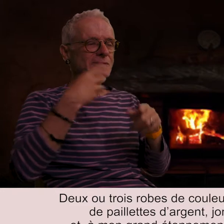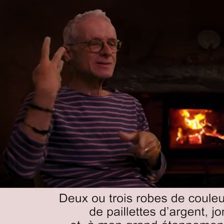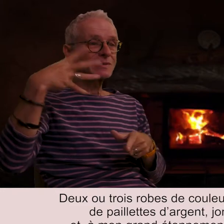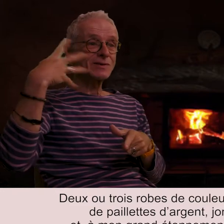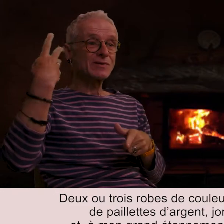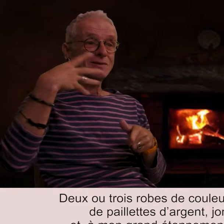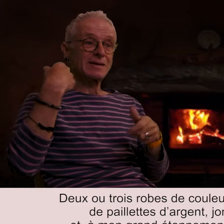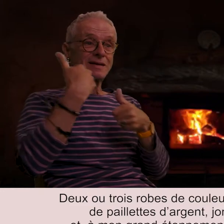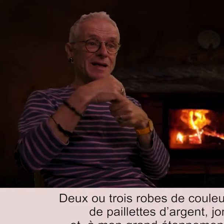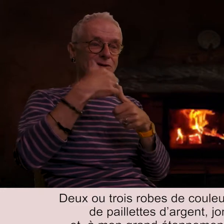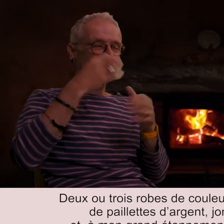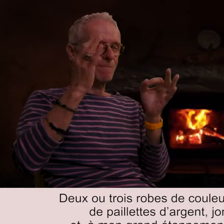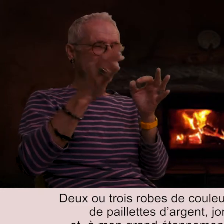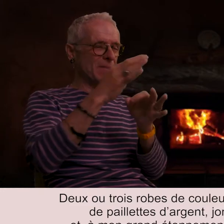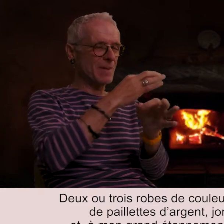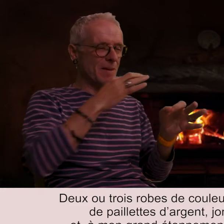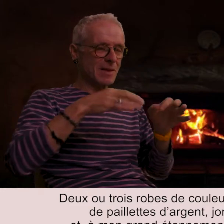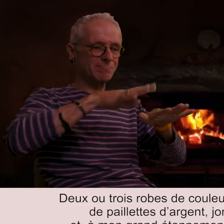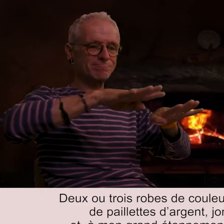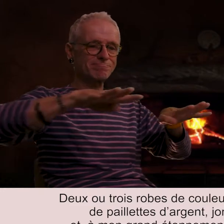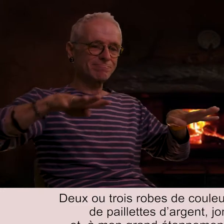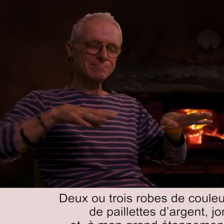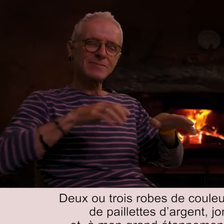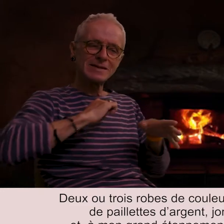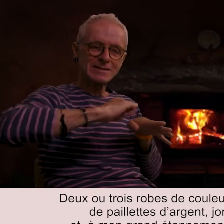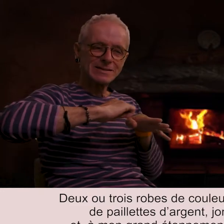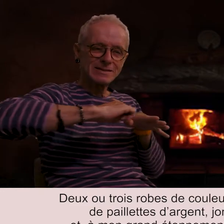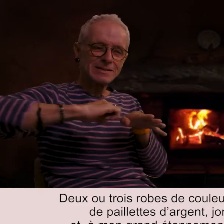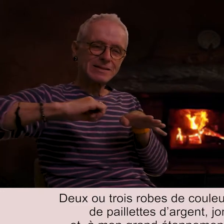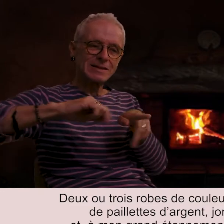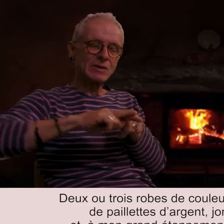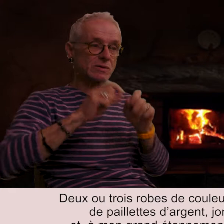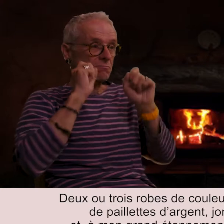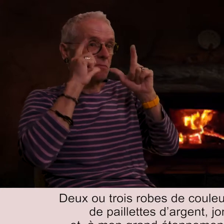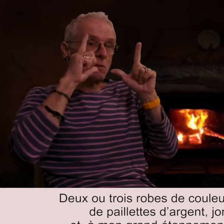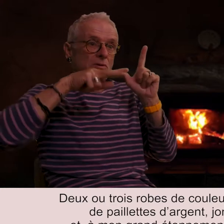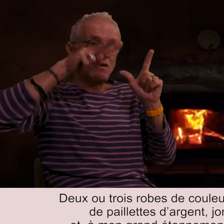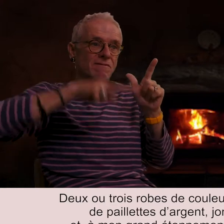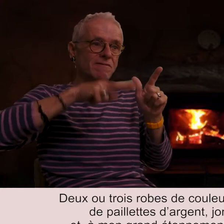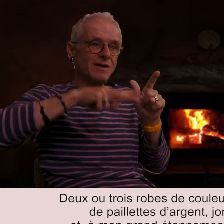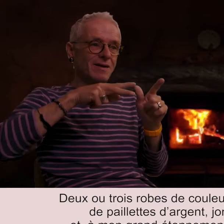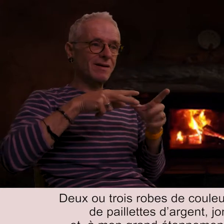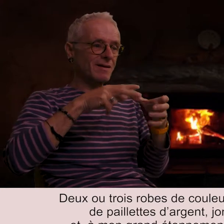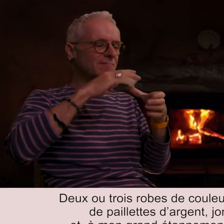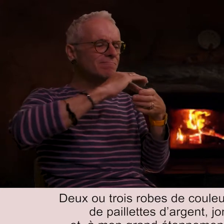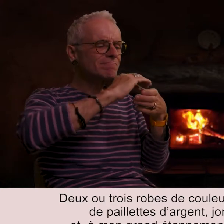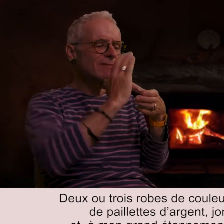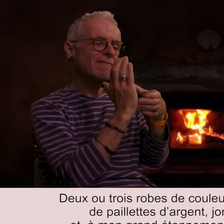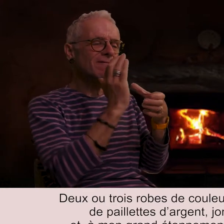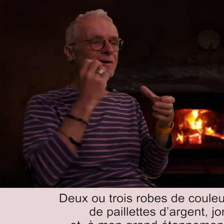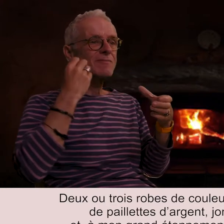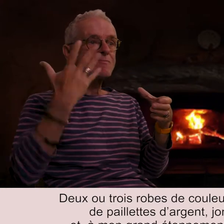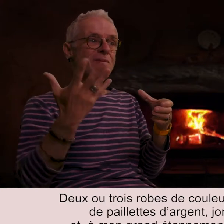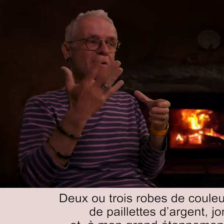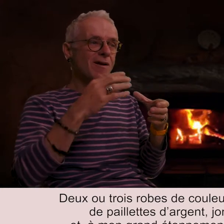paillettes d'argent, jonchait le parquet bien ciré et, à mon grand étonnement, une tabatière d'écailles ouverte